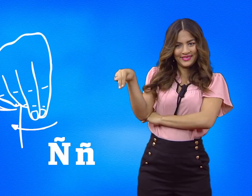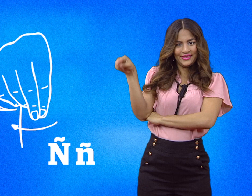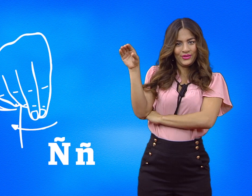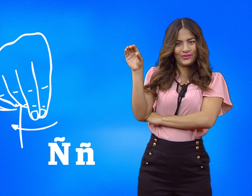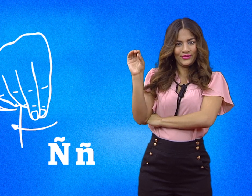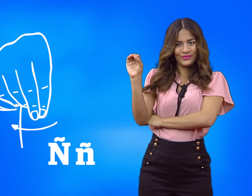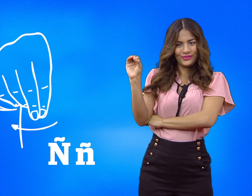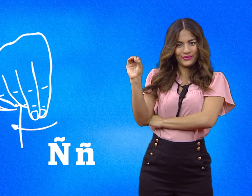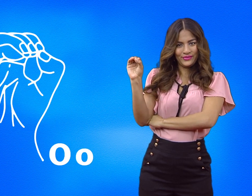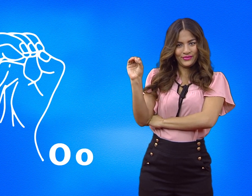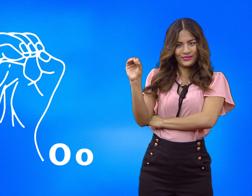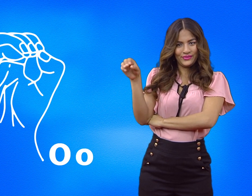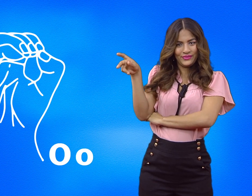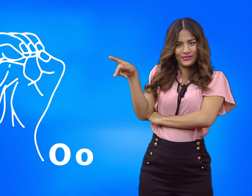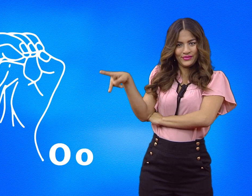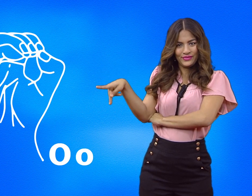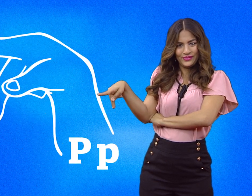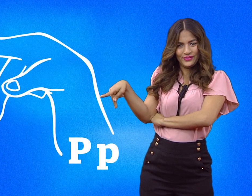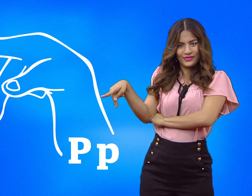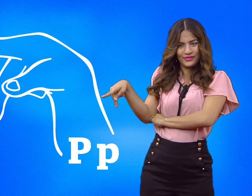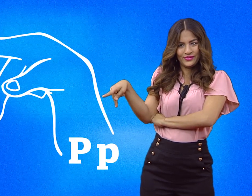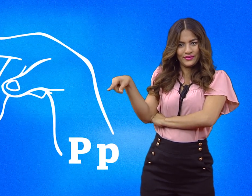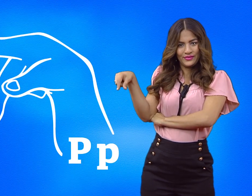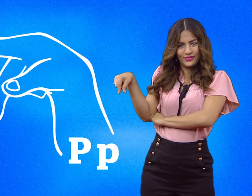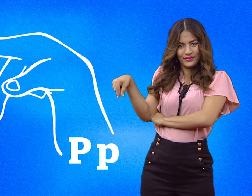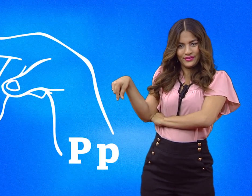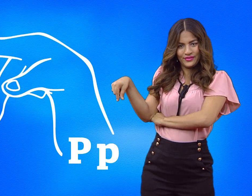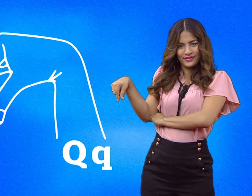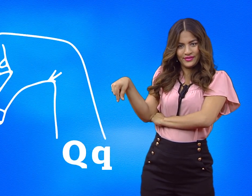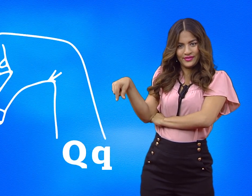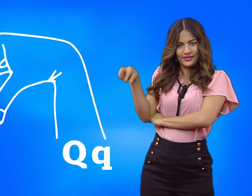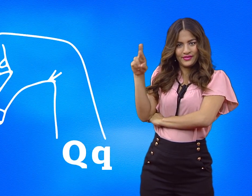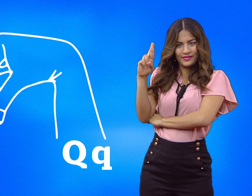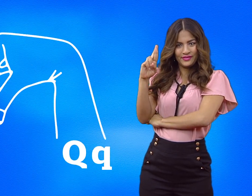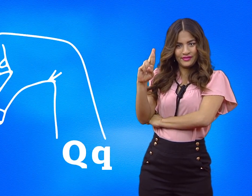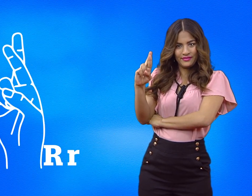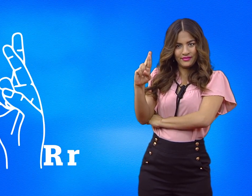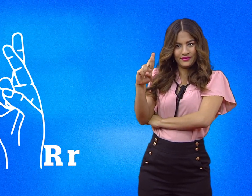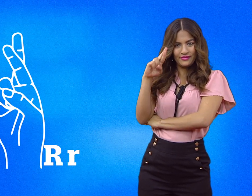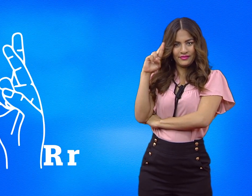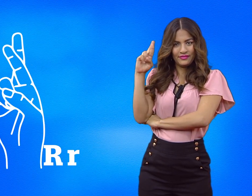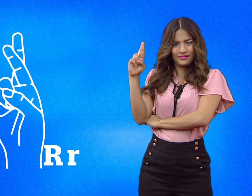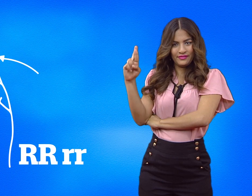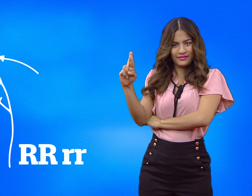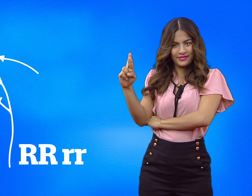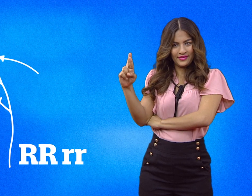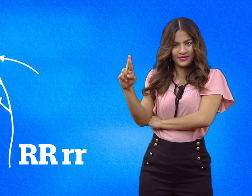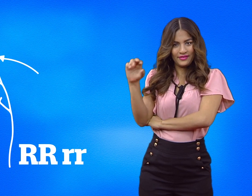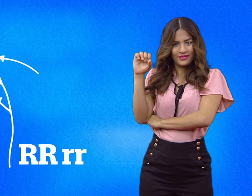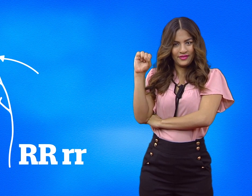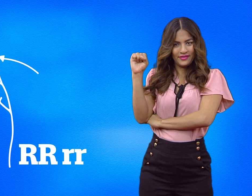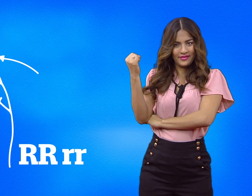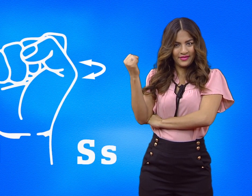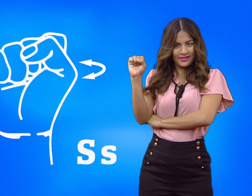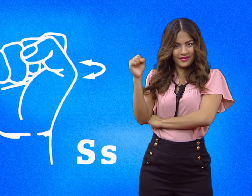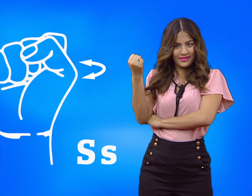N, O, P, Q, R, R, S.